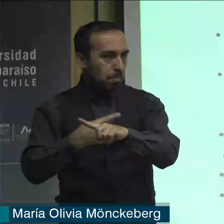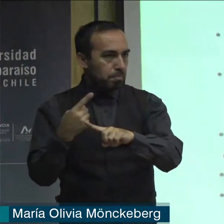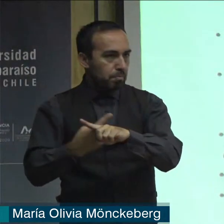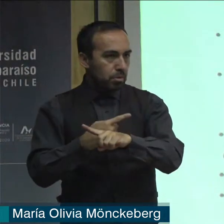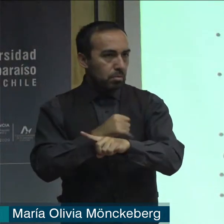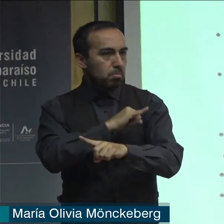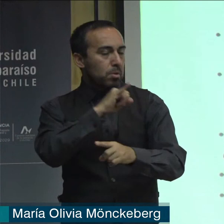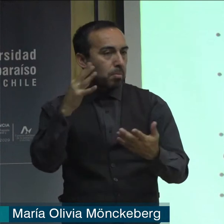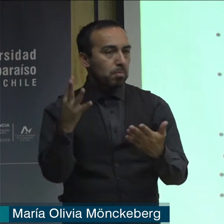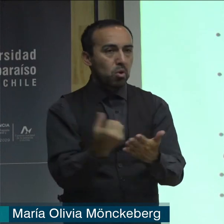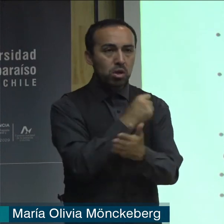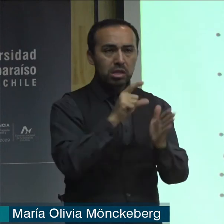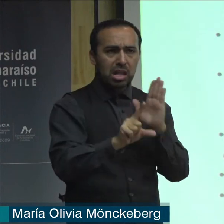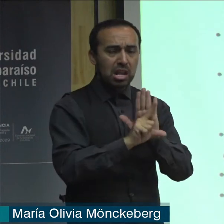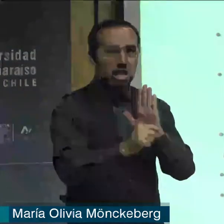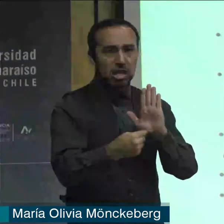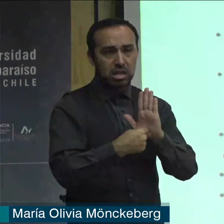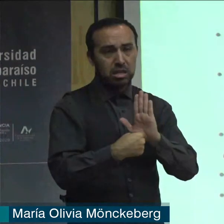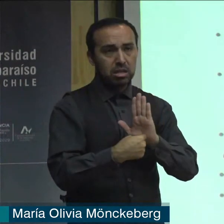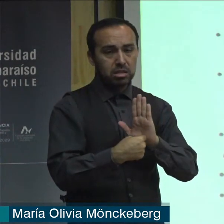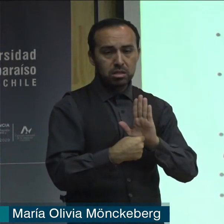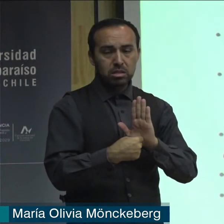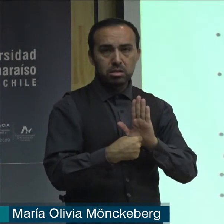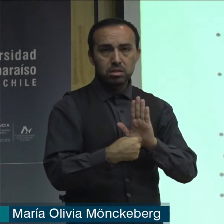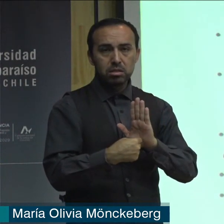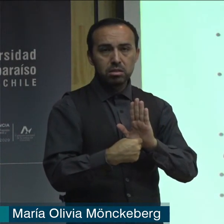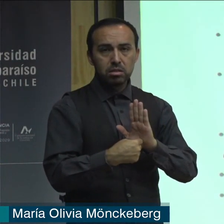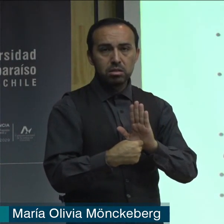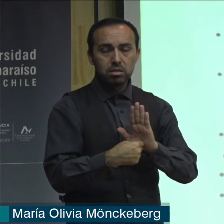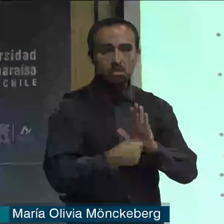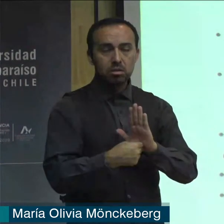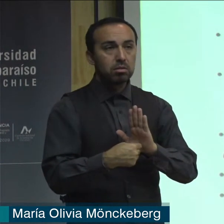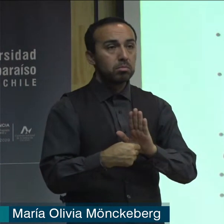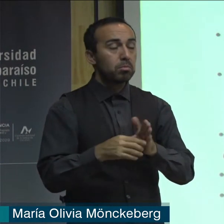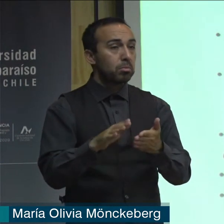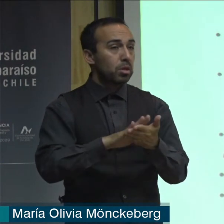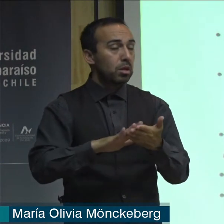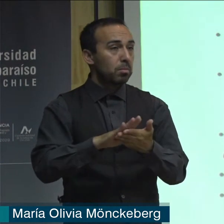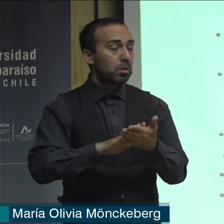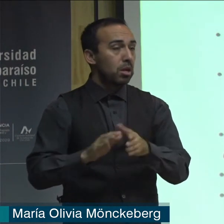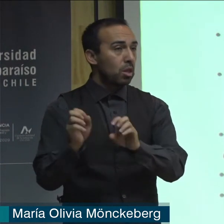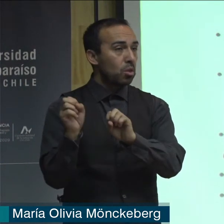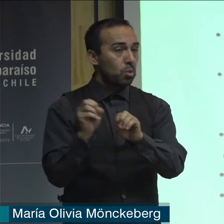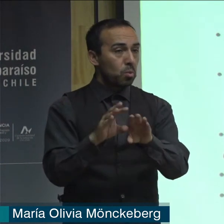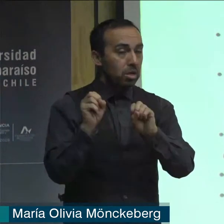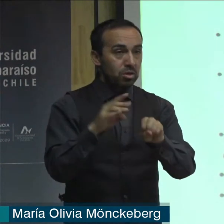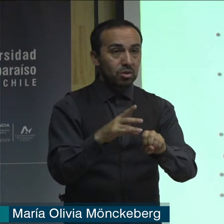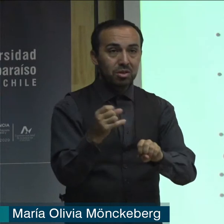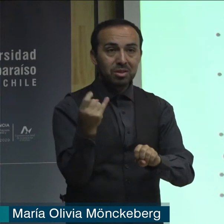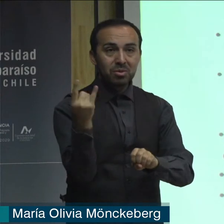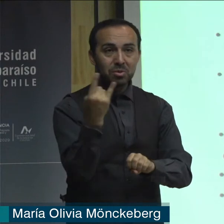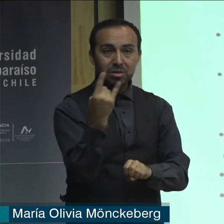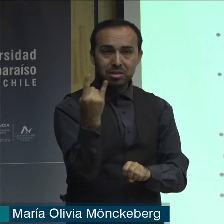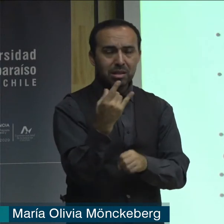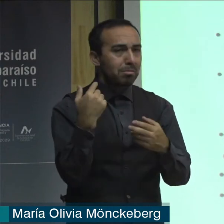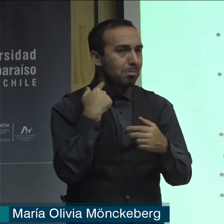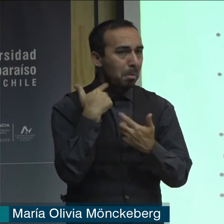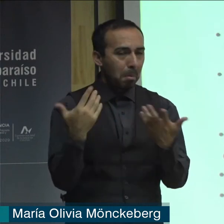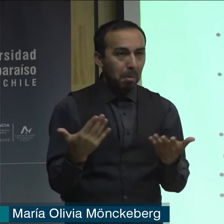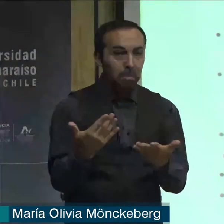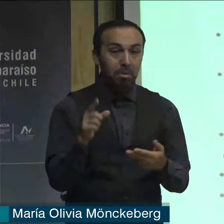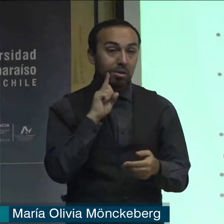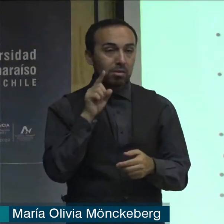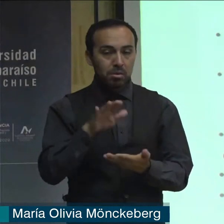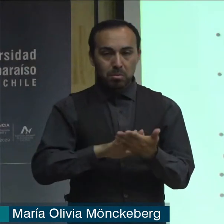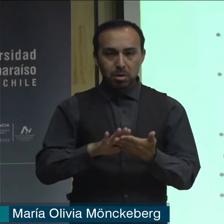a estas leyes y en las curiosidades entre las curiosidades en el caso de la educación superior cuando tenían